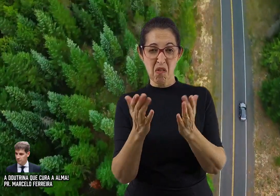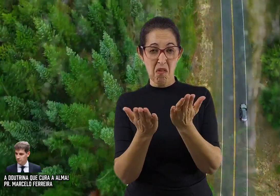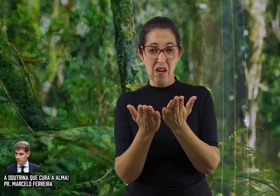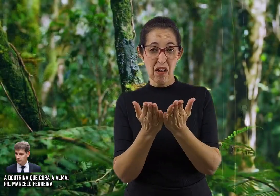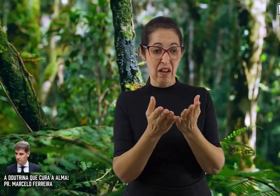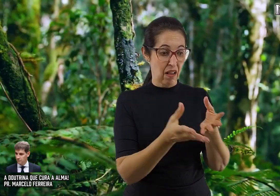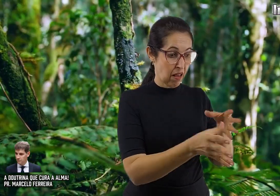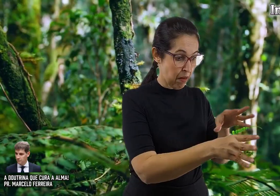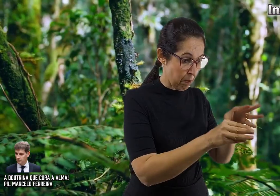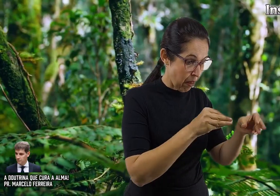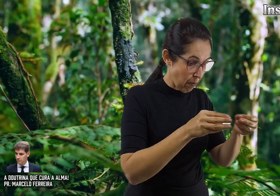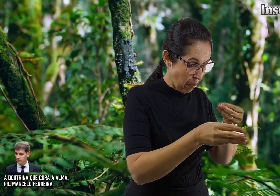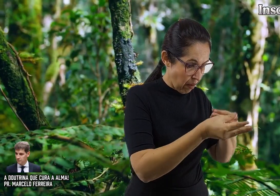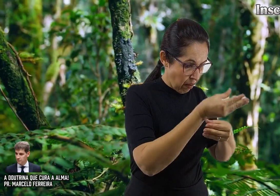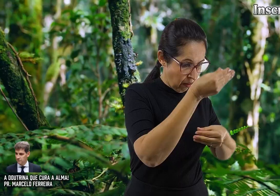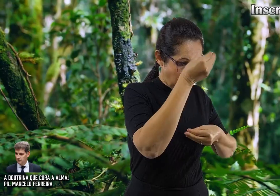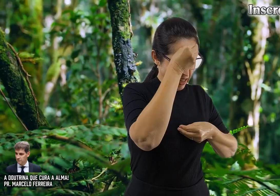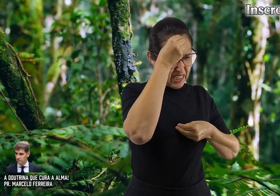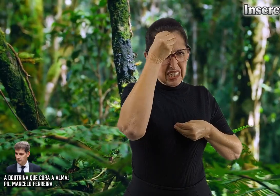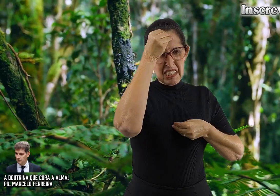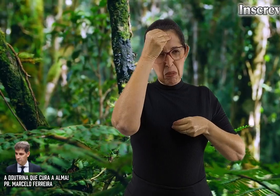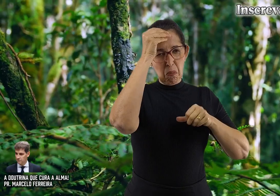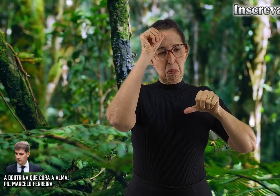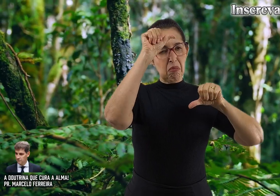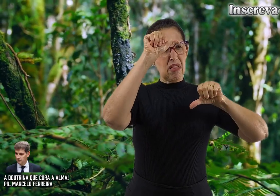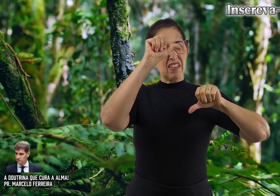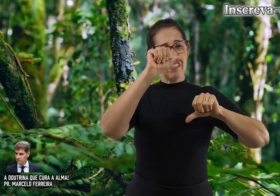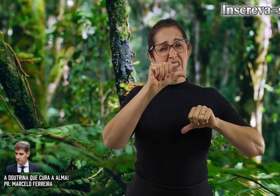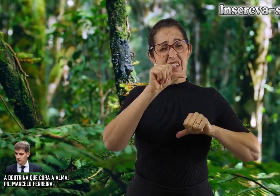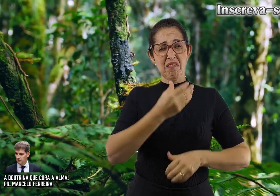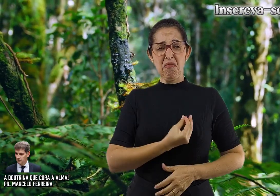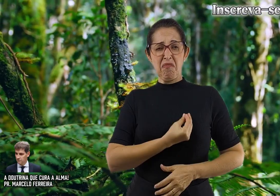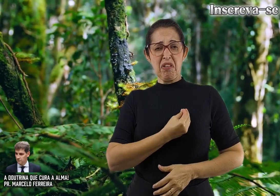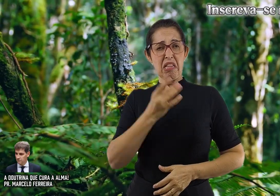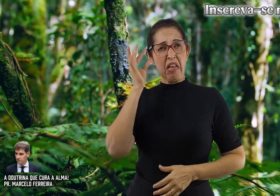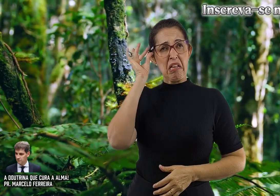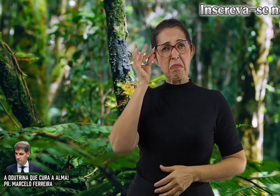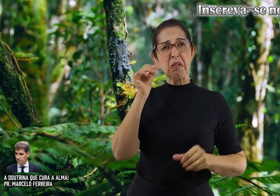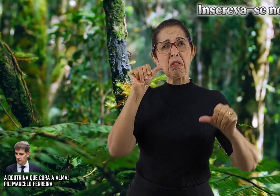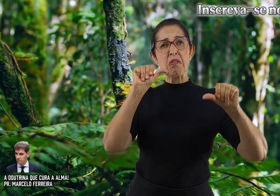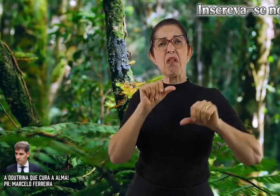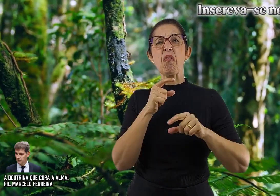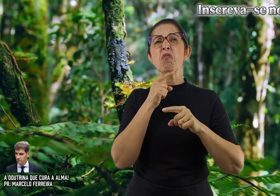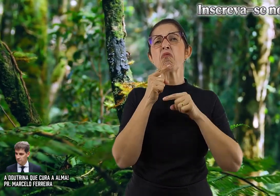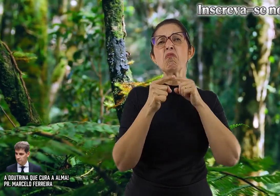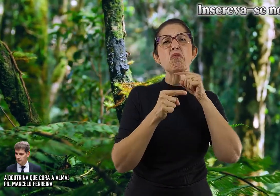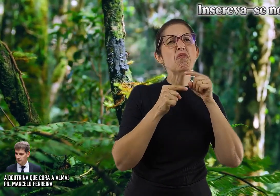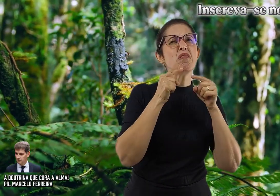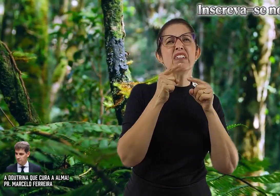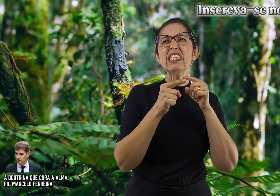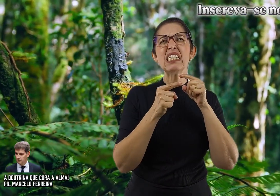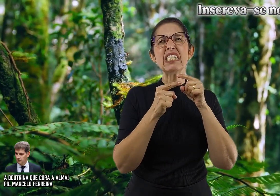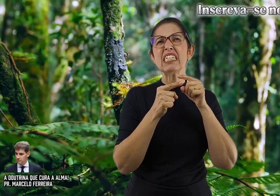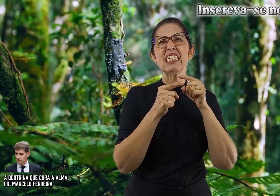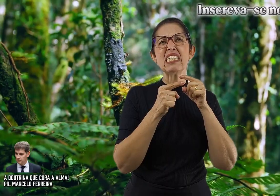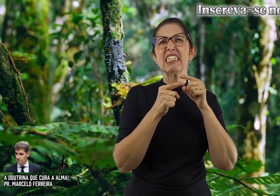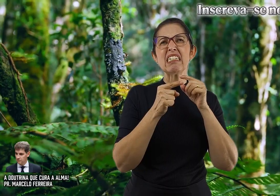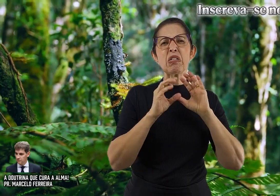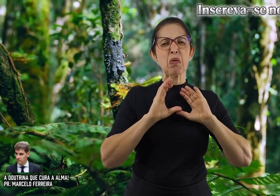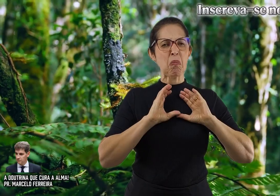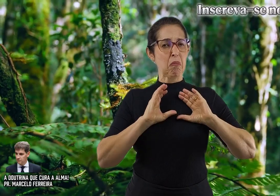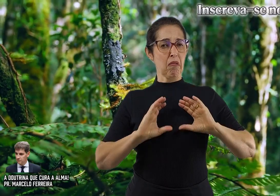pouco ele está com a mente enferma. Ele está enfermo espiritualmente, ele está cheio de dúvidas, ele está com um